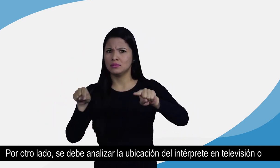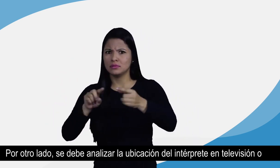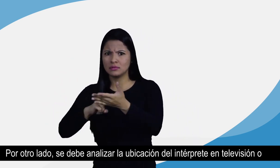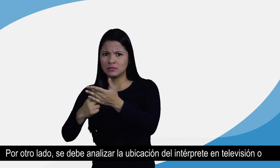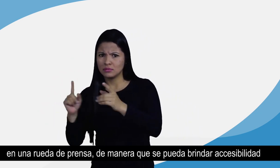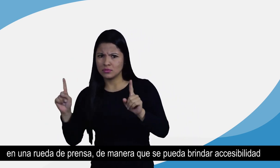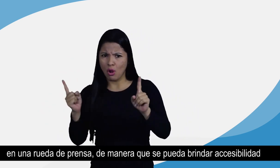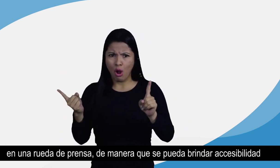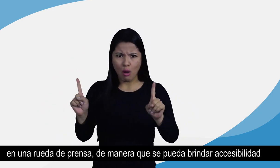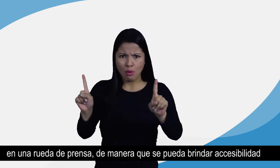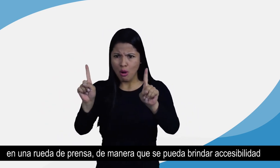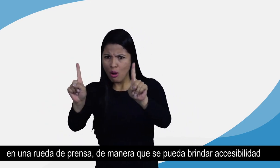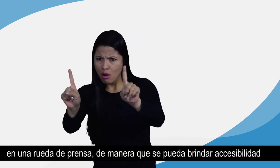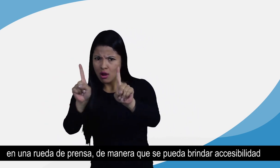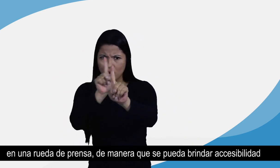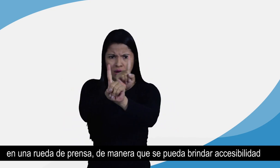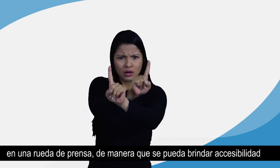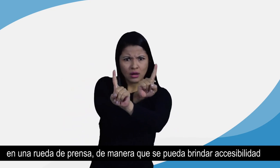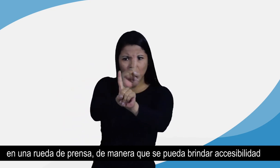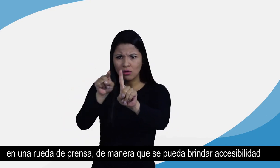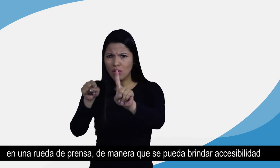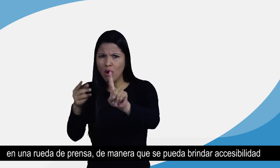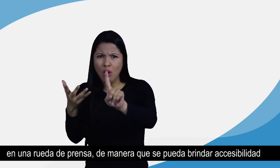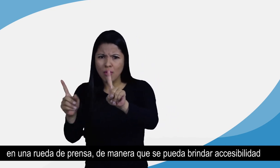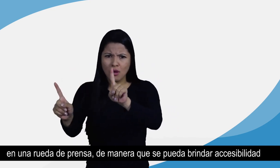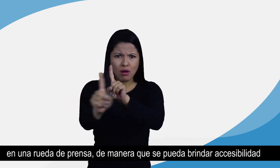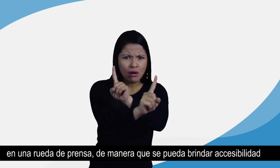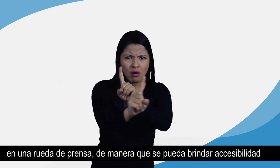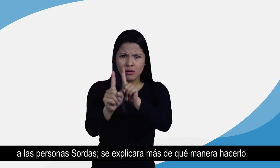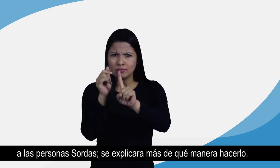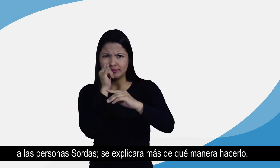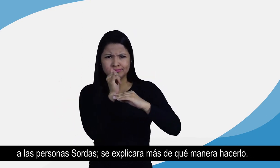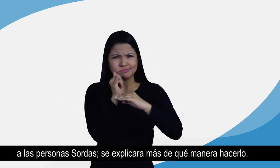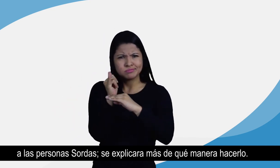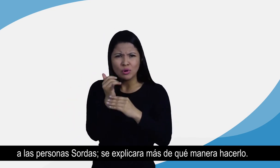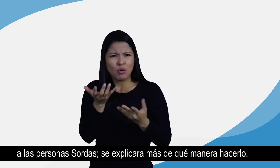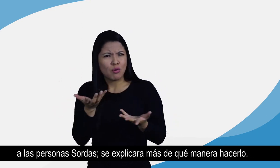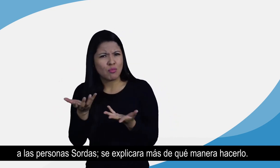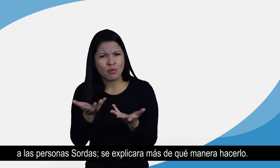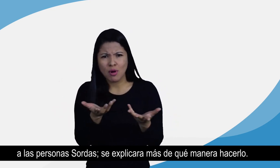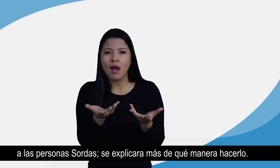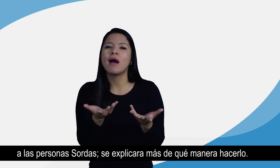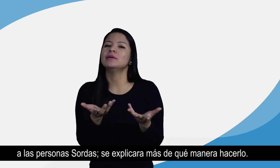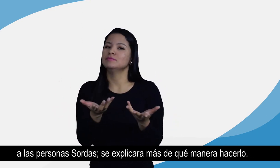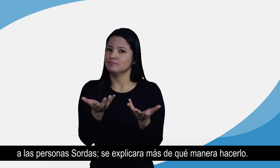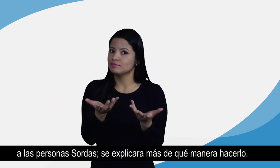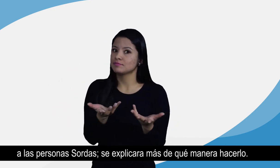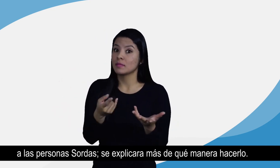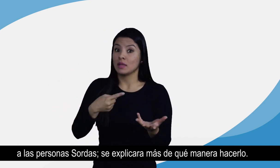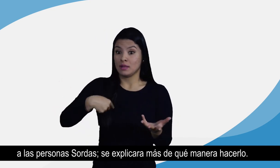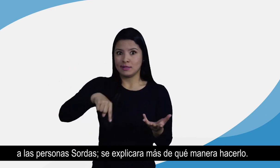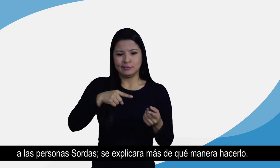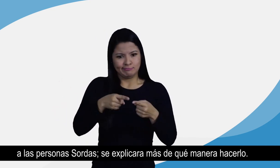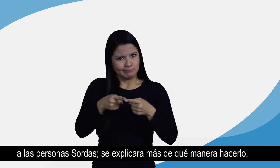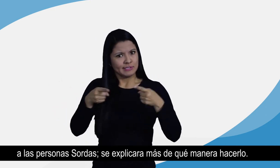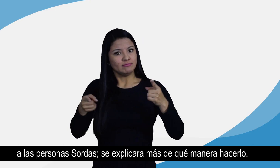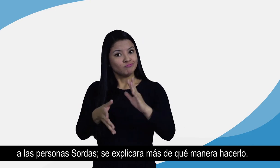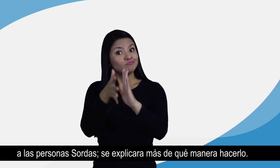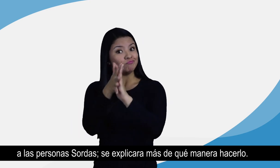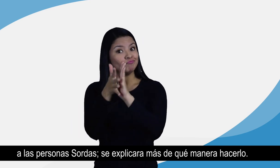una rueda de prensa, de manera que se pueda brindar accesibilidad a las personas sordas. Se explicará más de qué manera